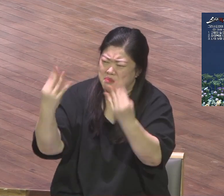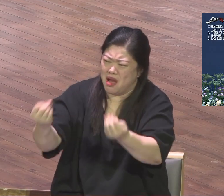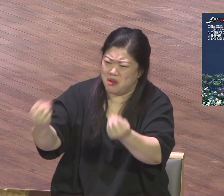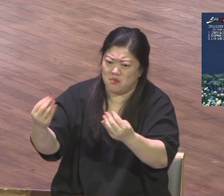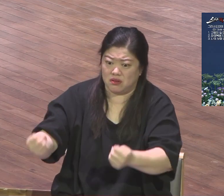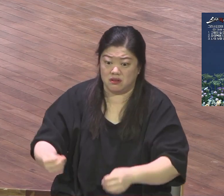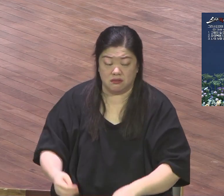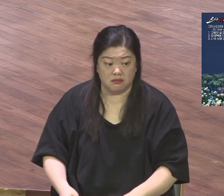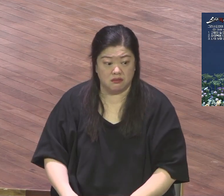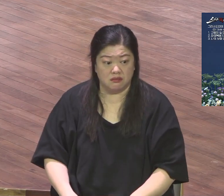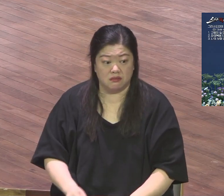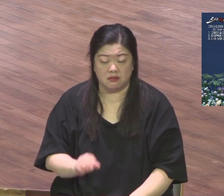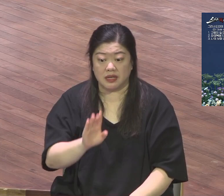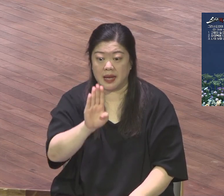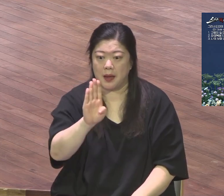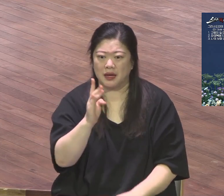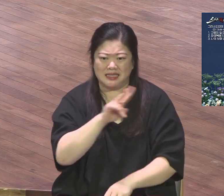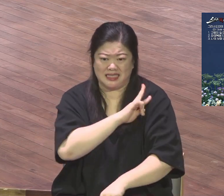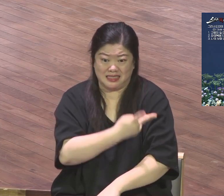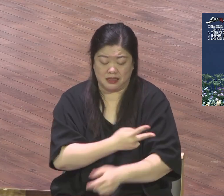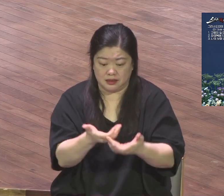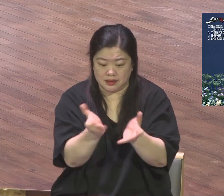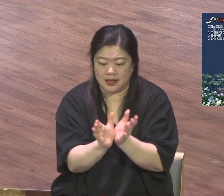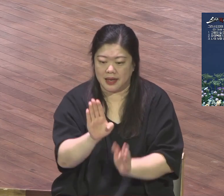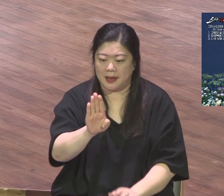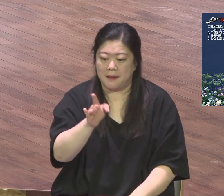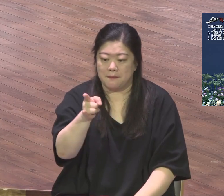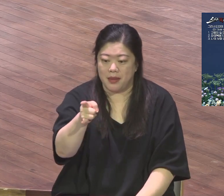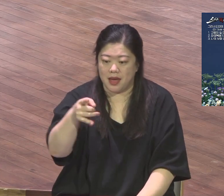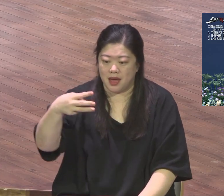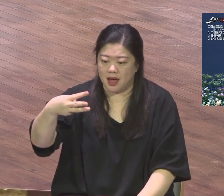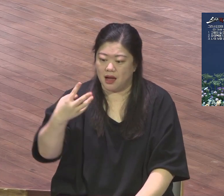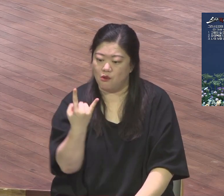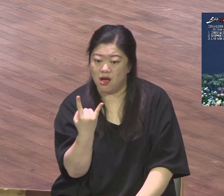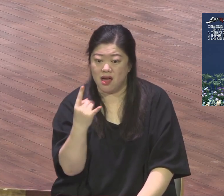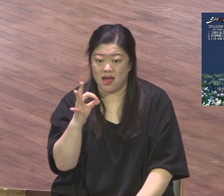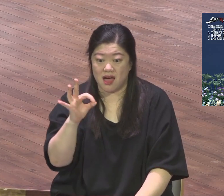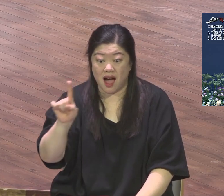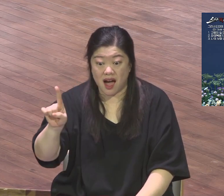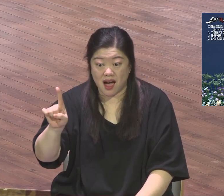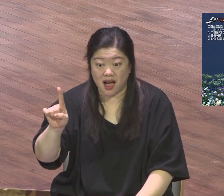선사동원권, 사단결박권, 사단배상설을 얘기한다.